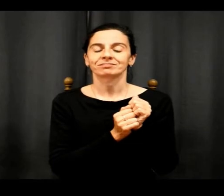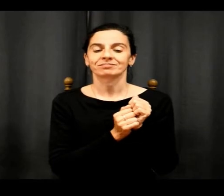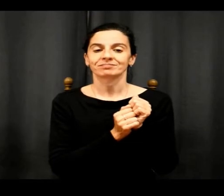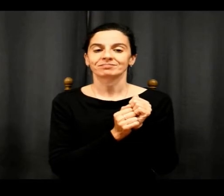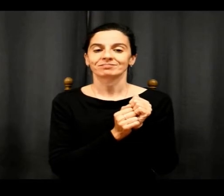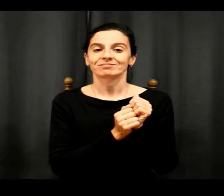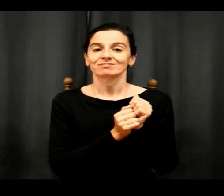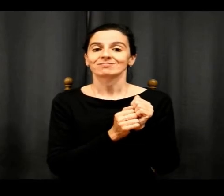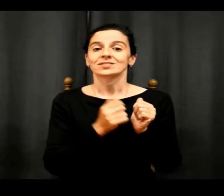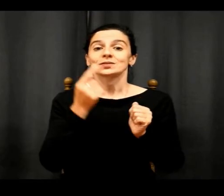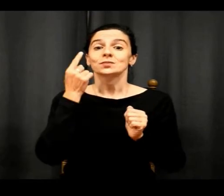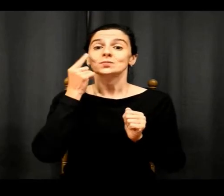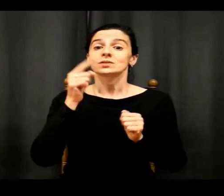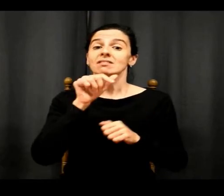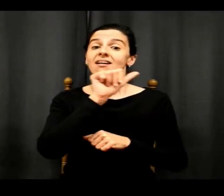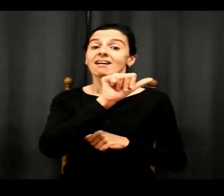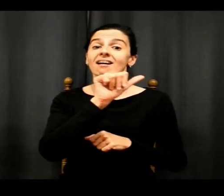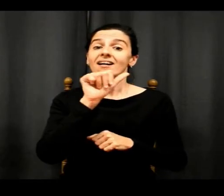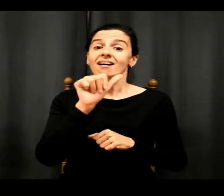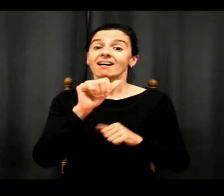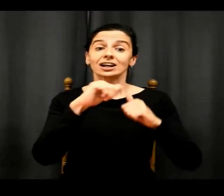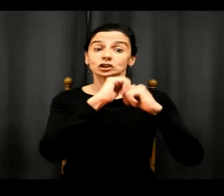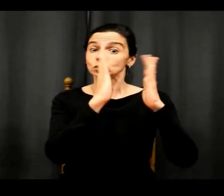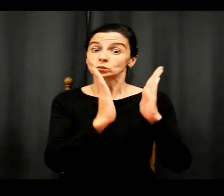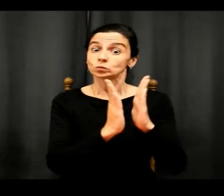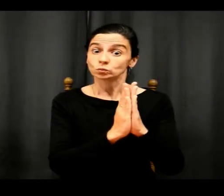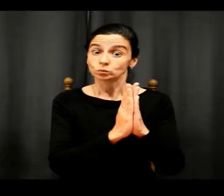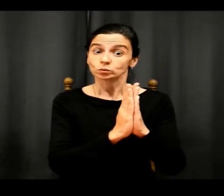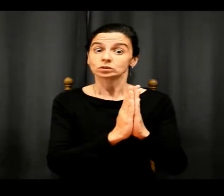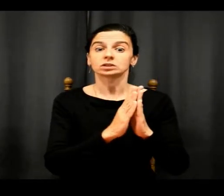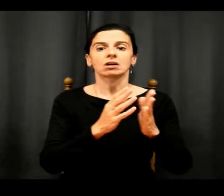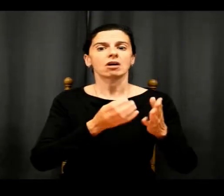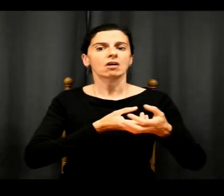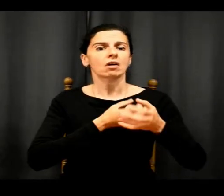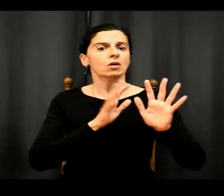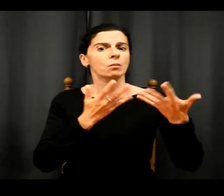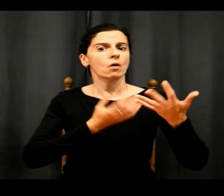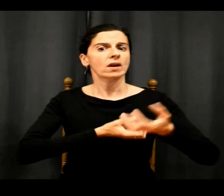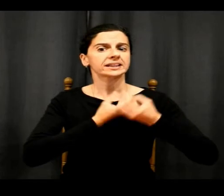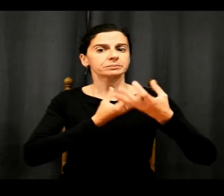Les acquis d'apprentissage ont été exprimés en termes d'action.